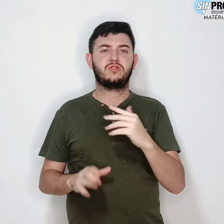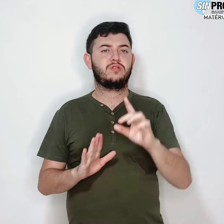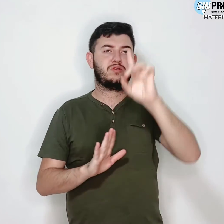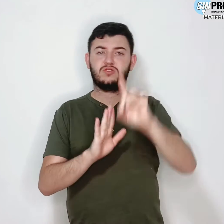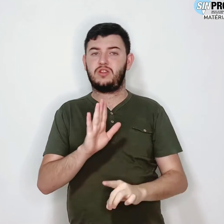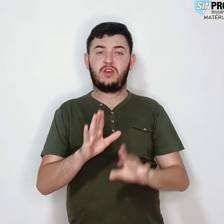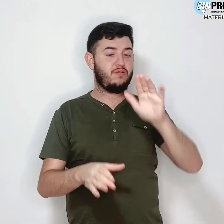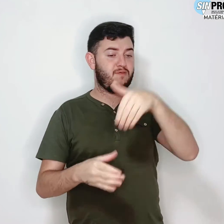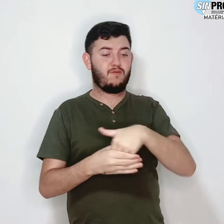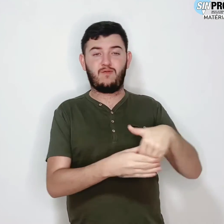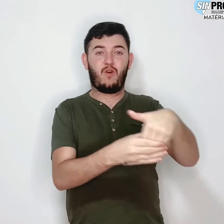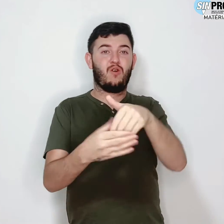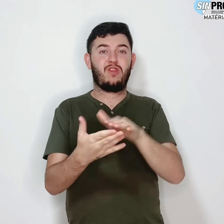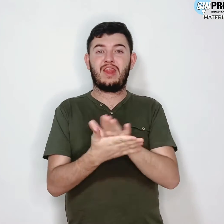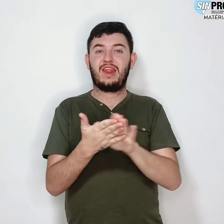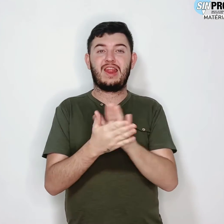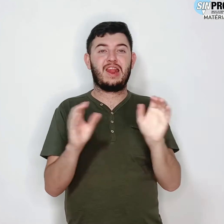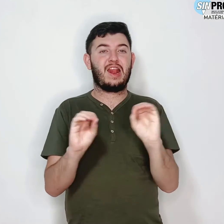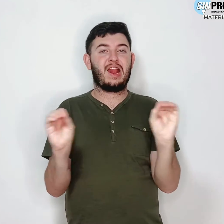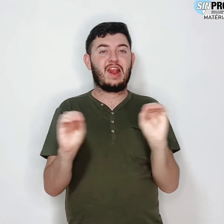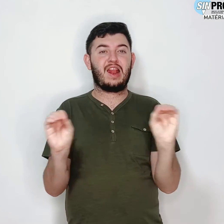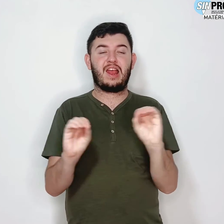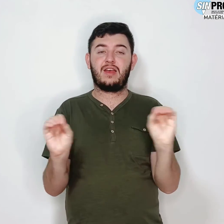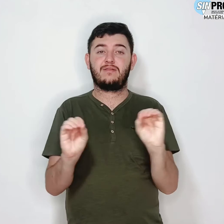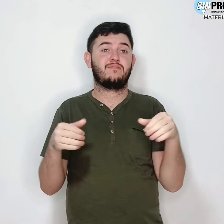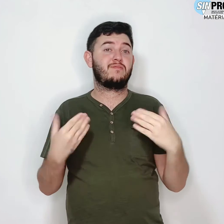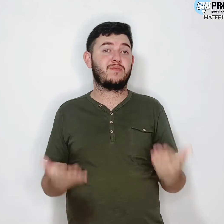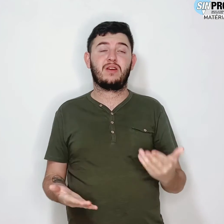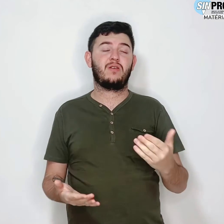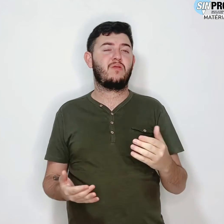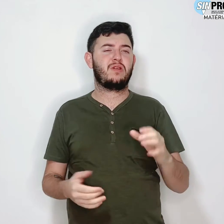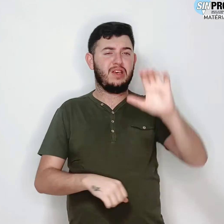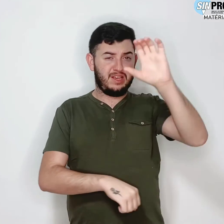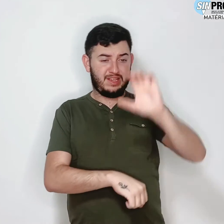voto e, portanto, de exercerem sua cidadania.